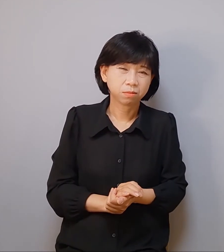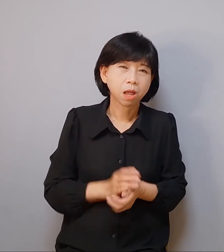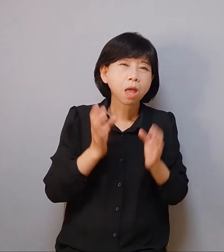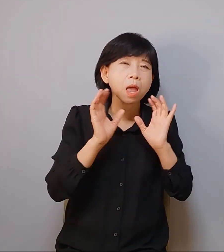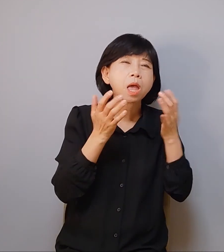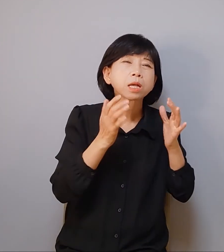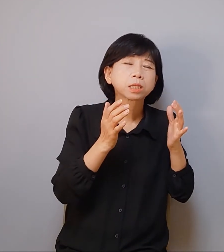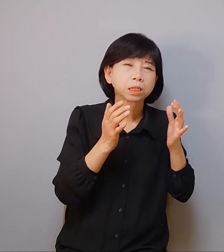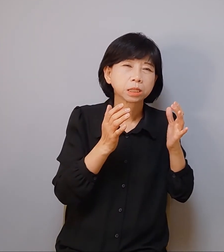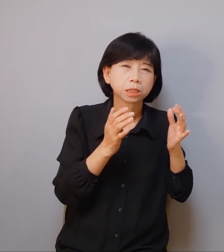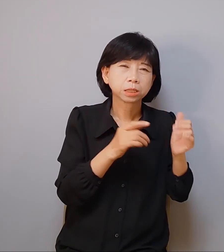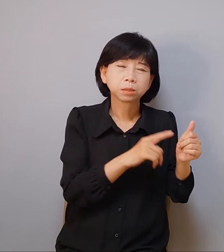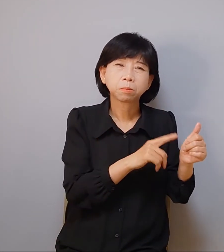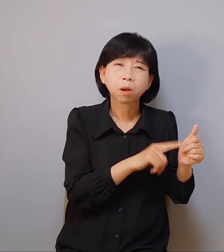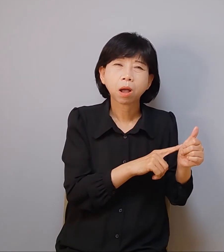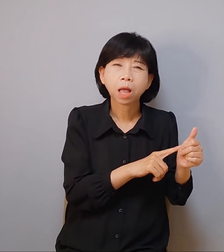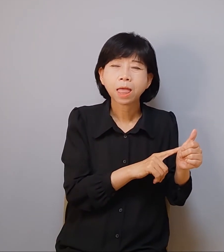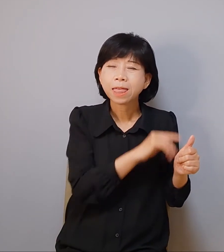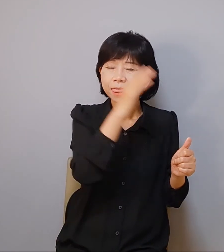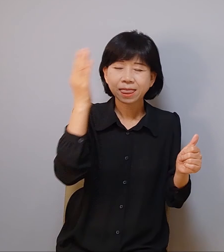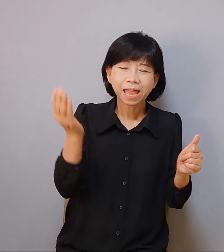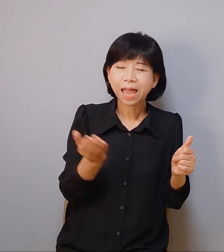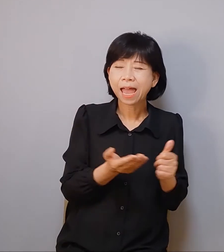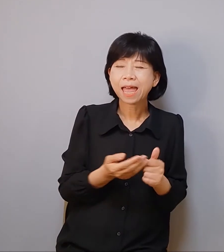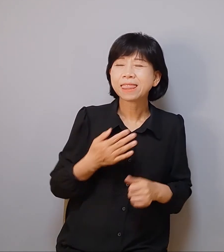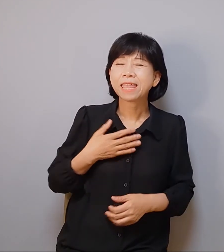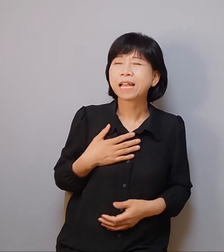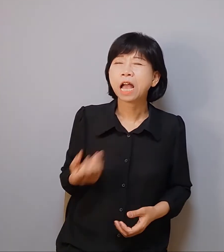짓게 아닌데 짓거래요.